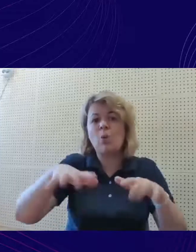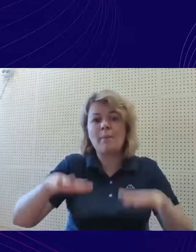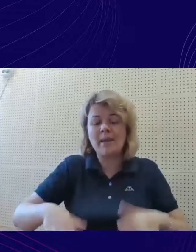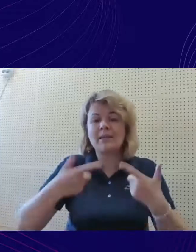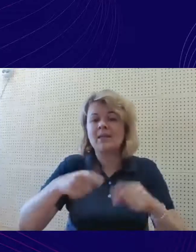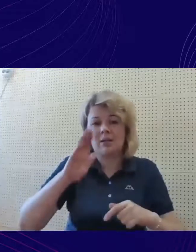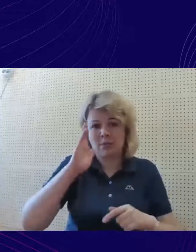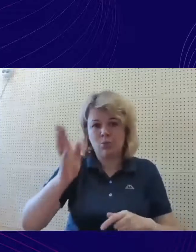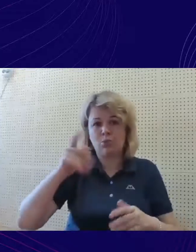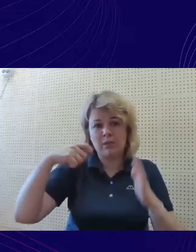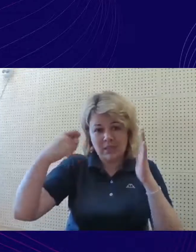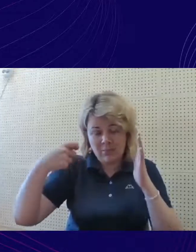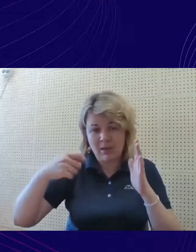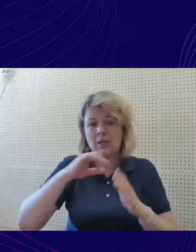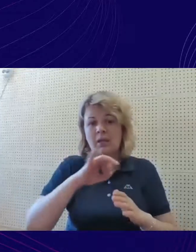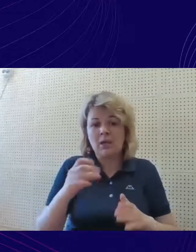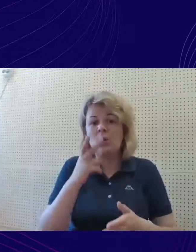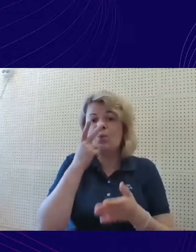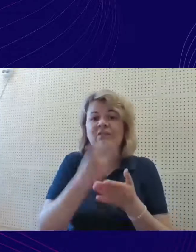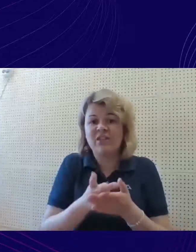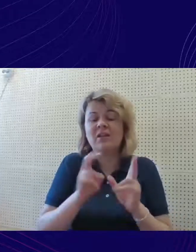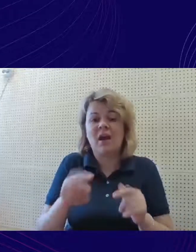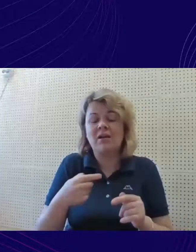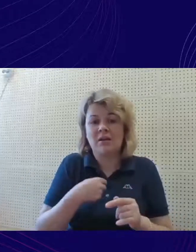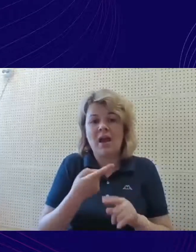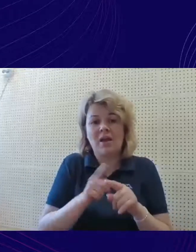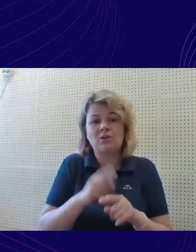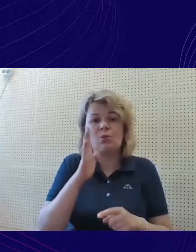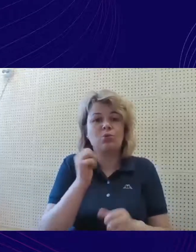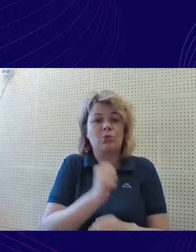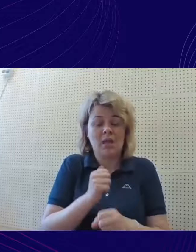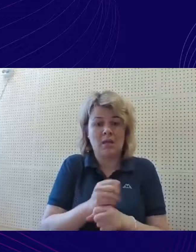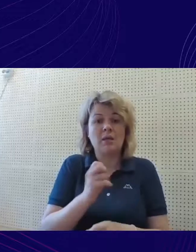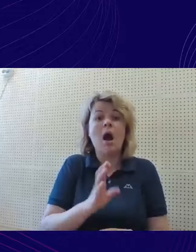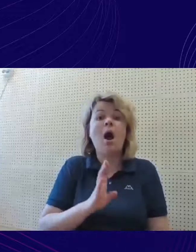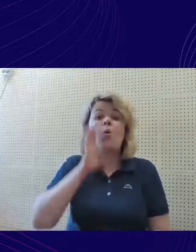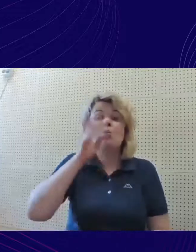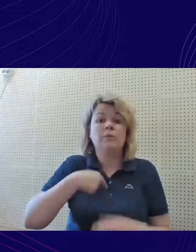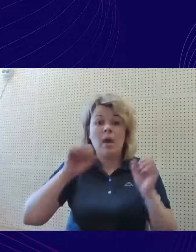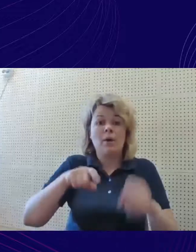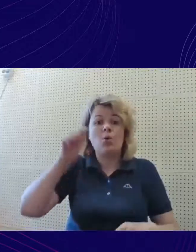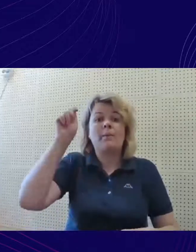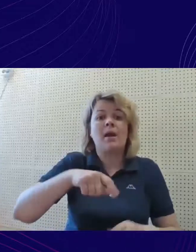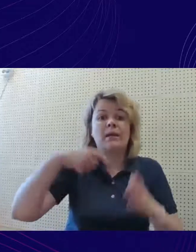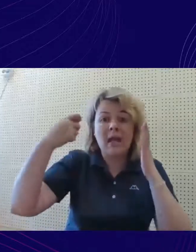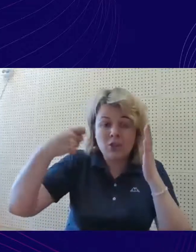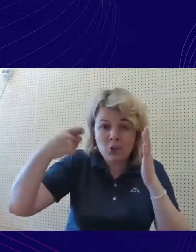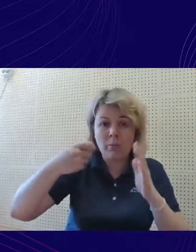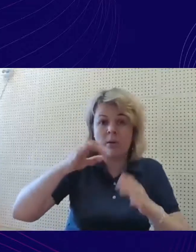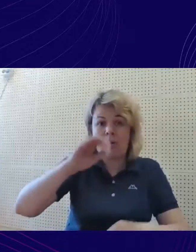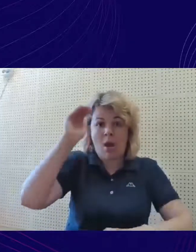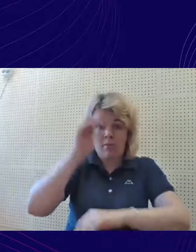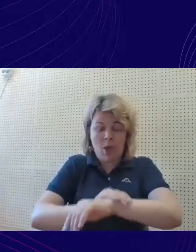и увидеть, как я это буду делать. А утром приехать на съемку и обнаружить, что ночью прорвало